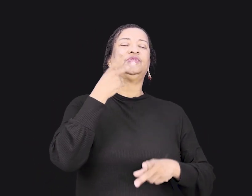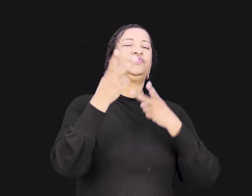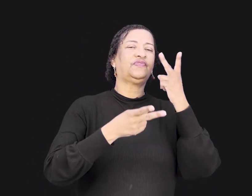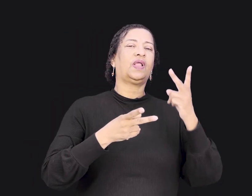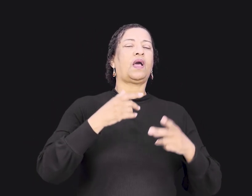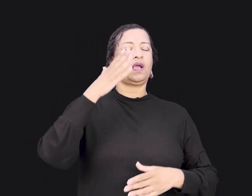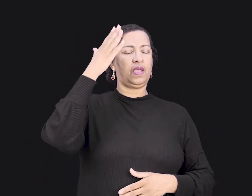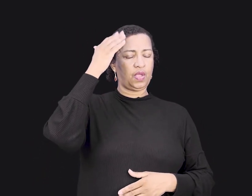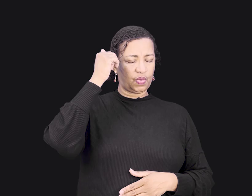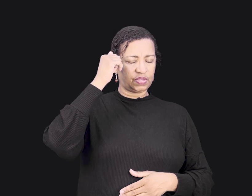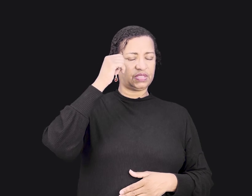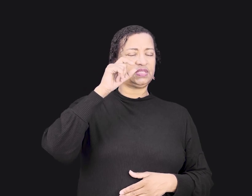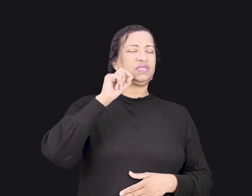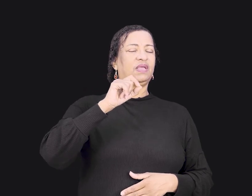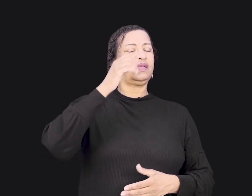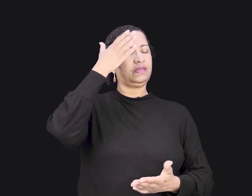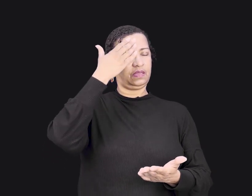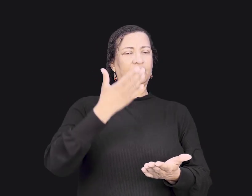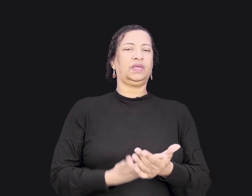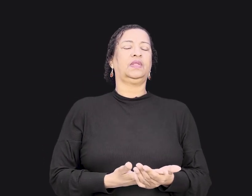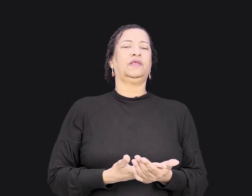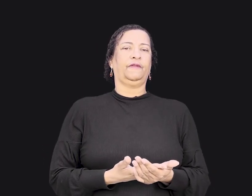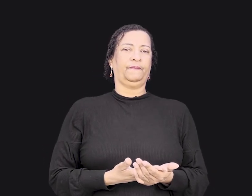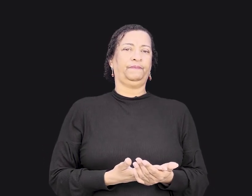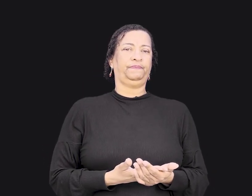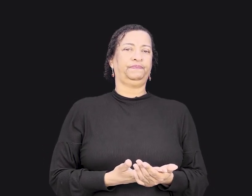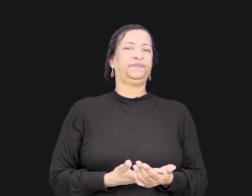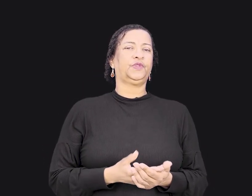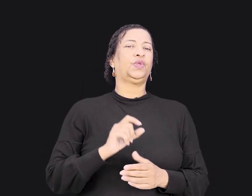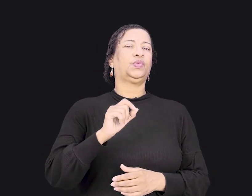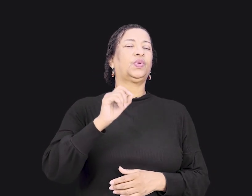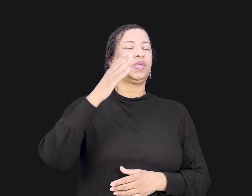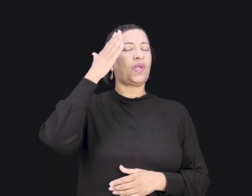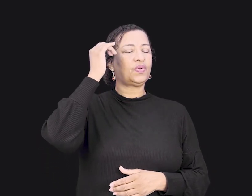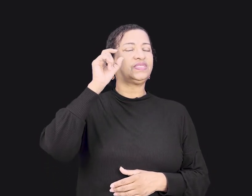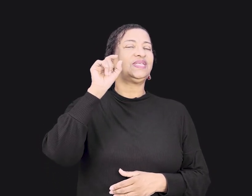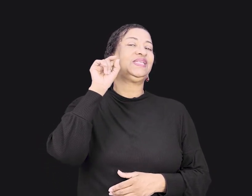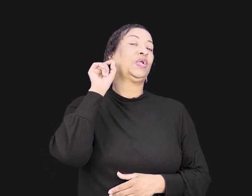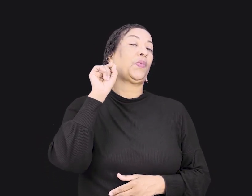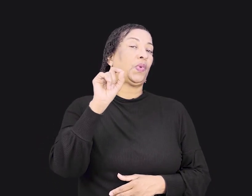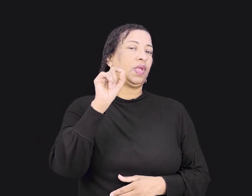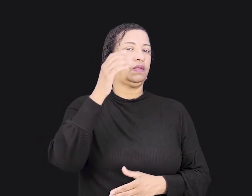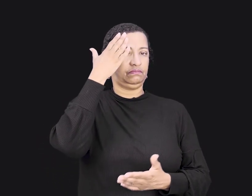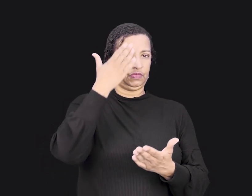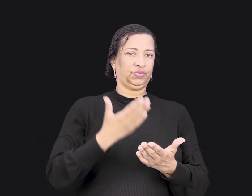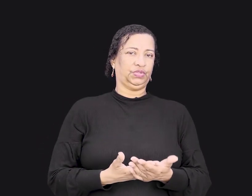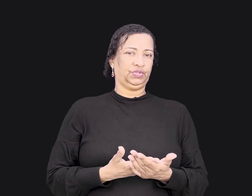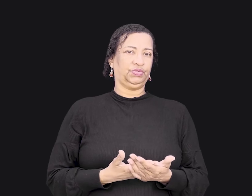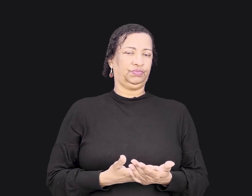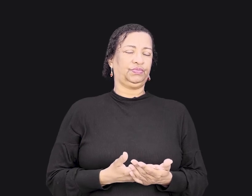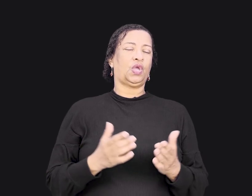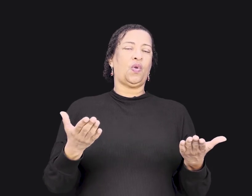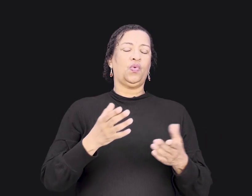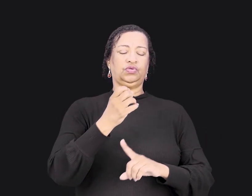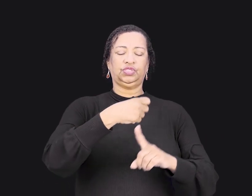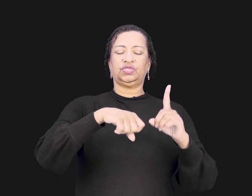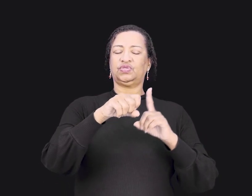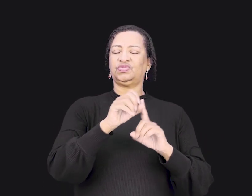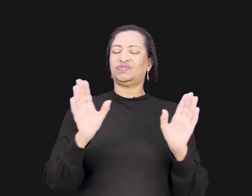em quem tenho crido" do que dizer "eu sei em que tenho crido". Hoje a sociedade enfatiza demais o conhecimento.